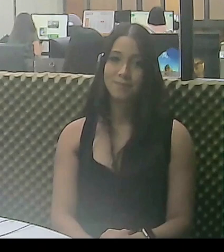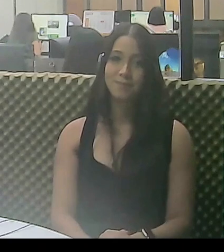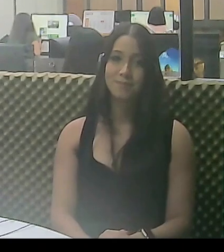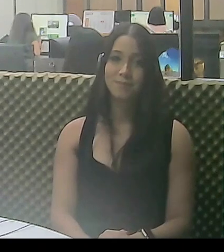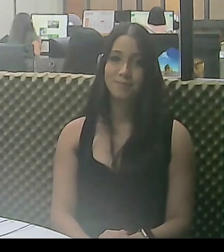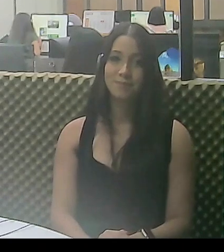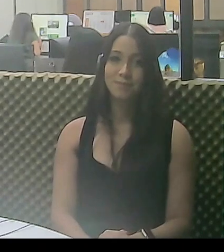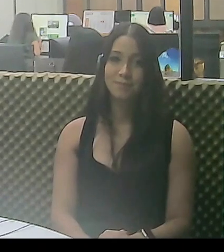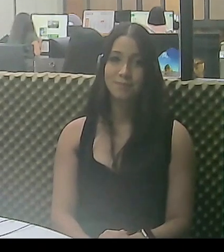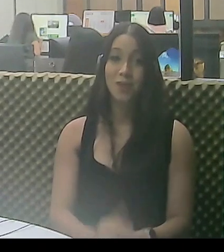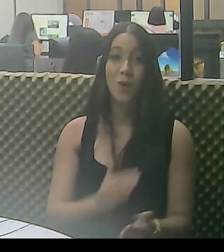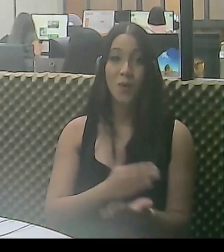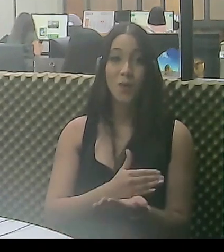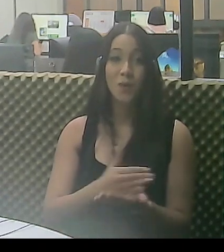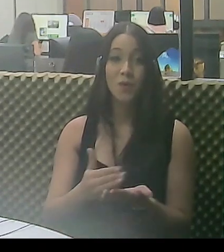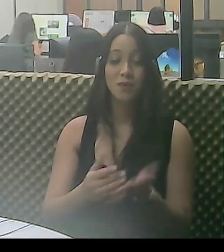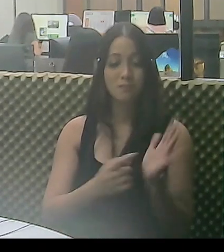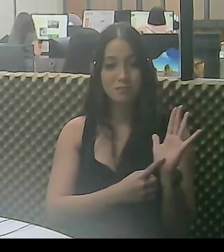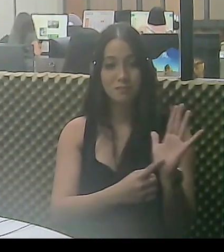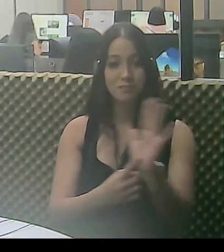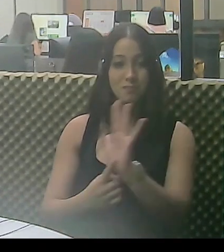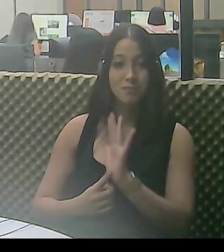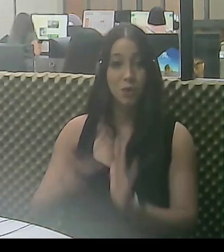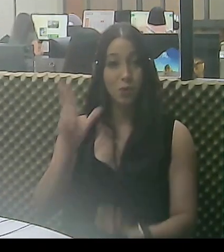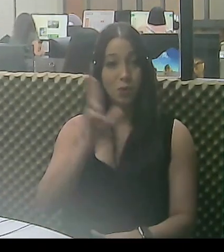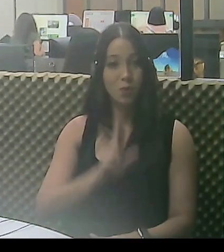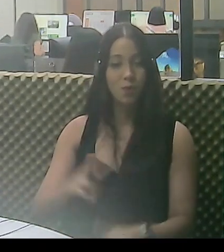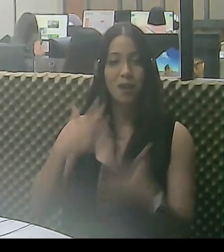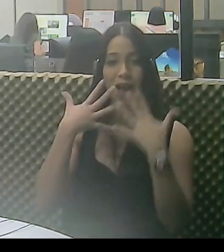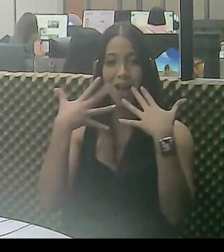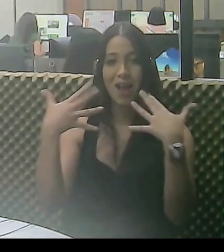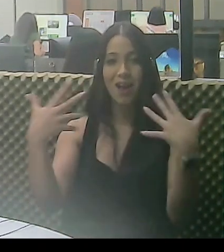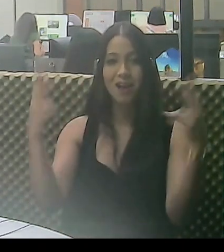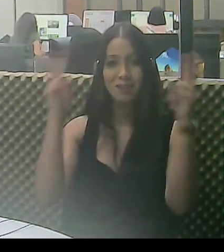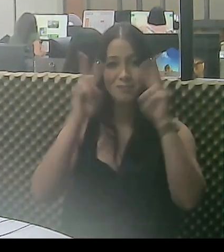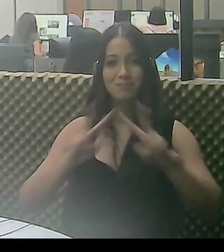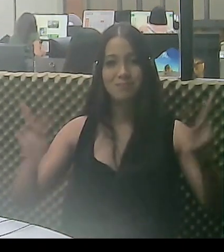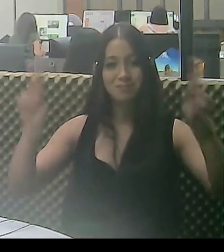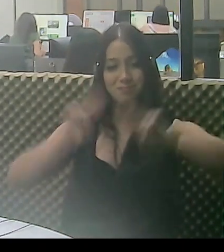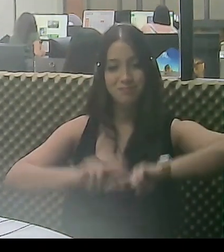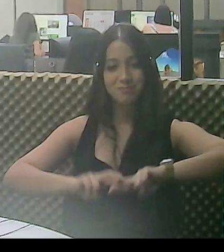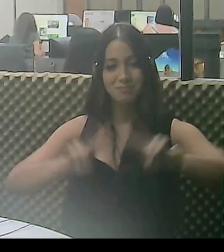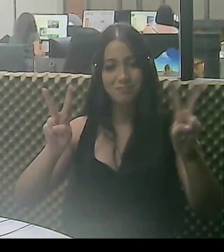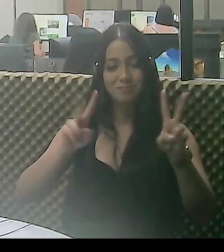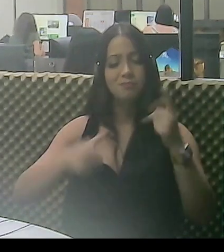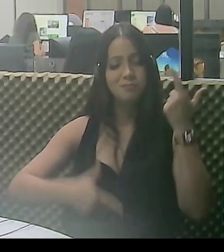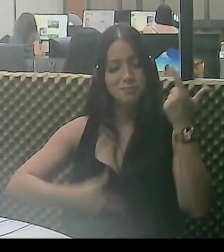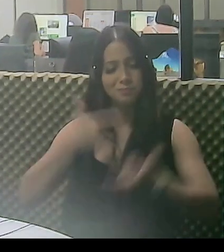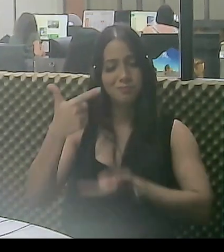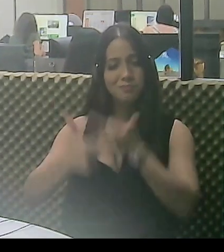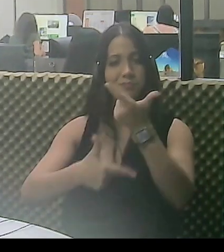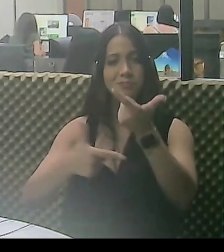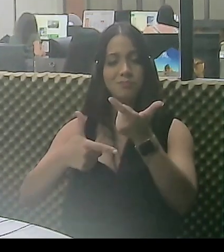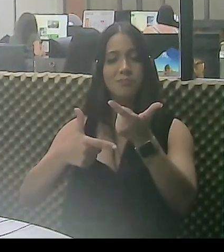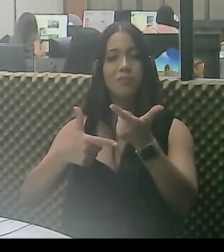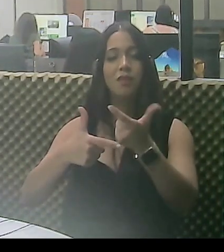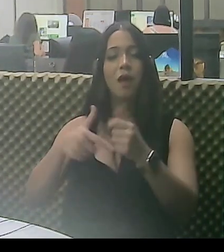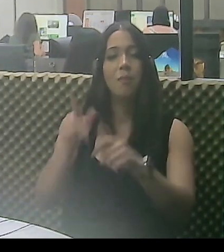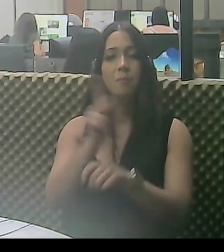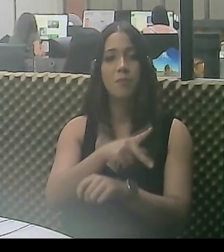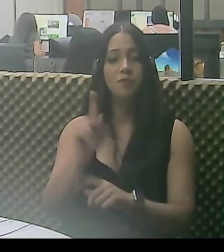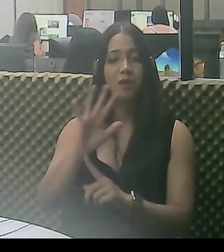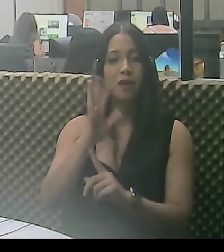Começou hoje a exposição Uberlândia em Cores, Olhares Diversos. O trabalho conta com obras da professora de